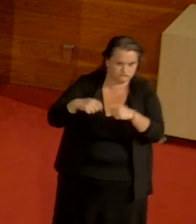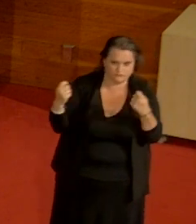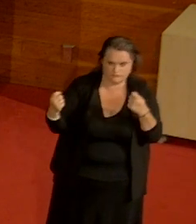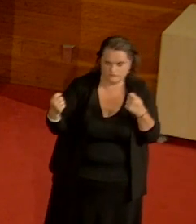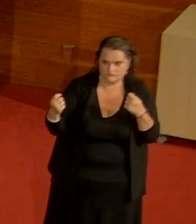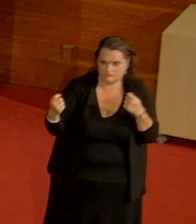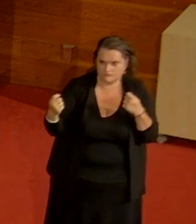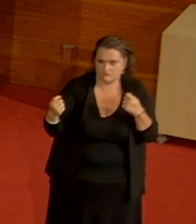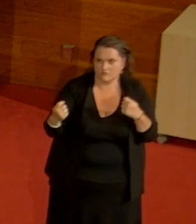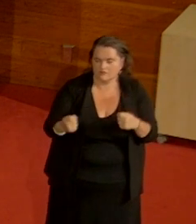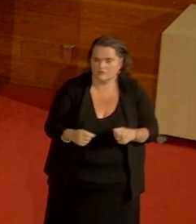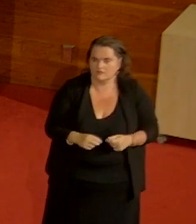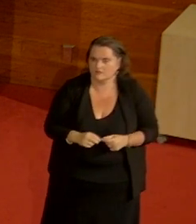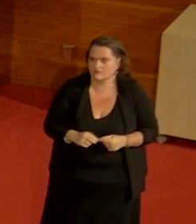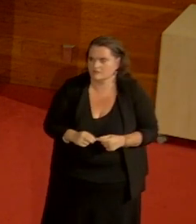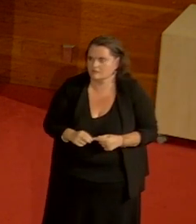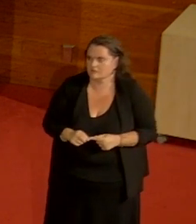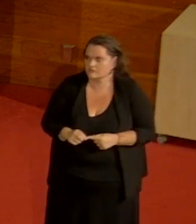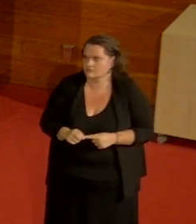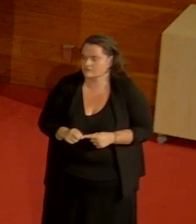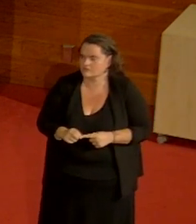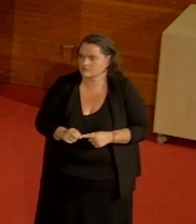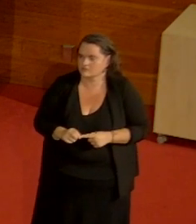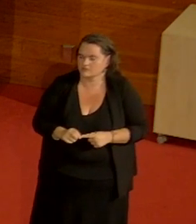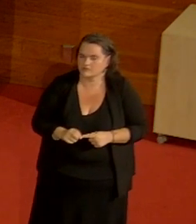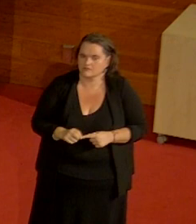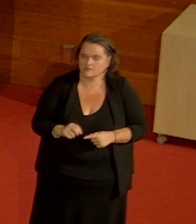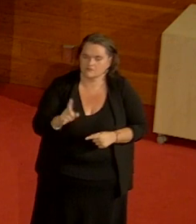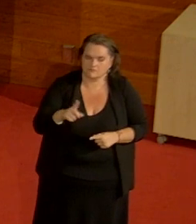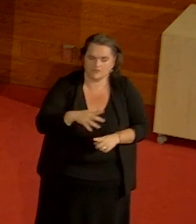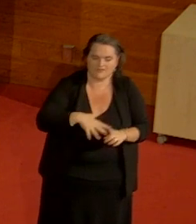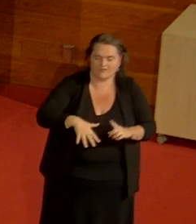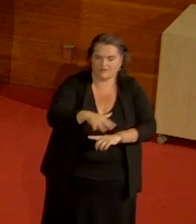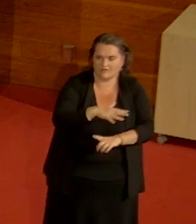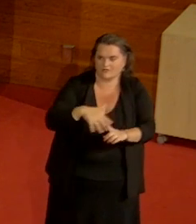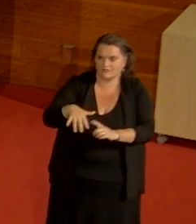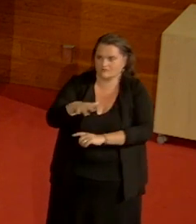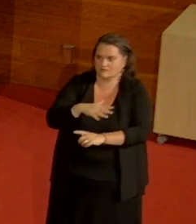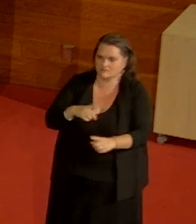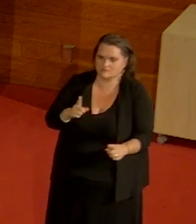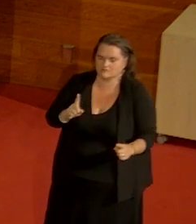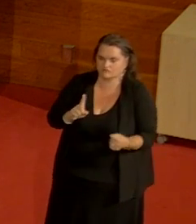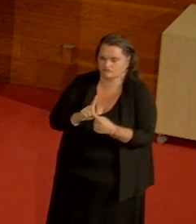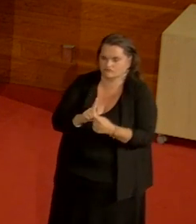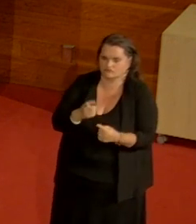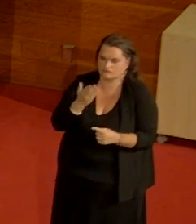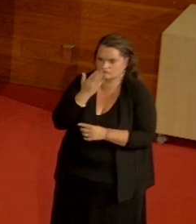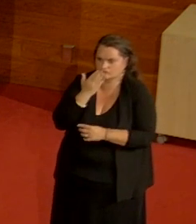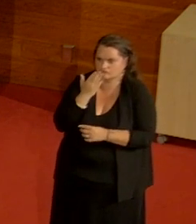en relación a a a a enfrentarnos a esos contextos sin que sea todo